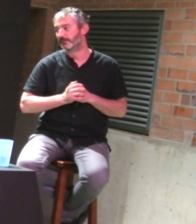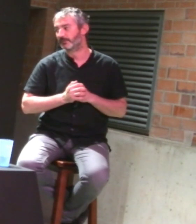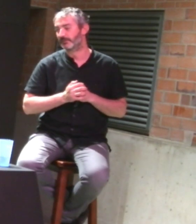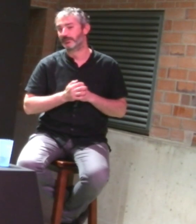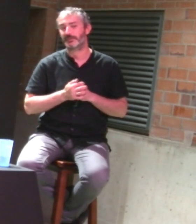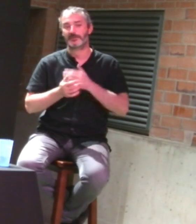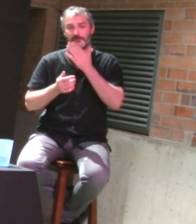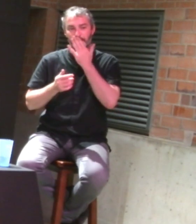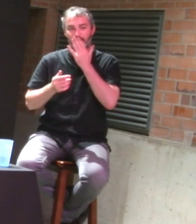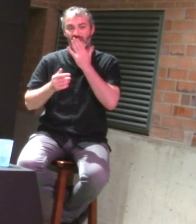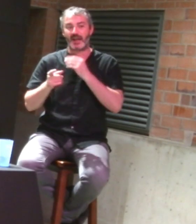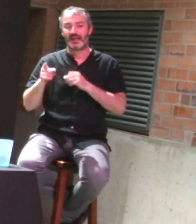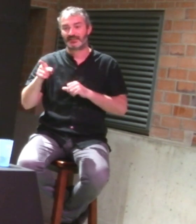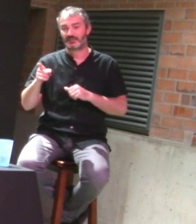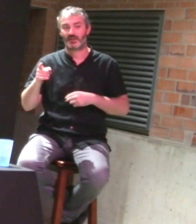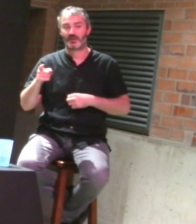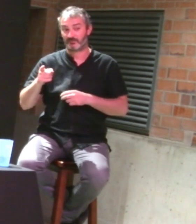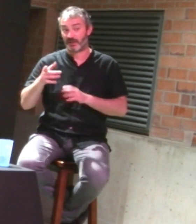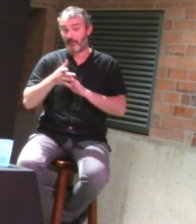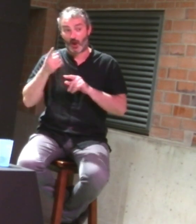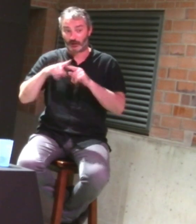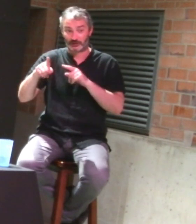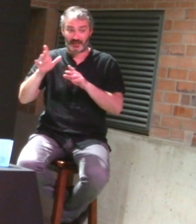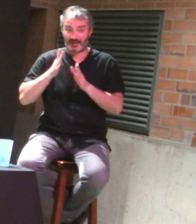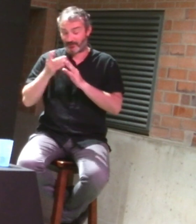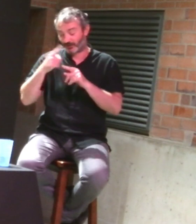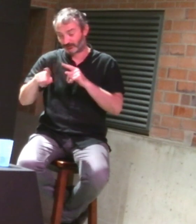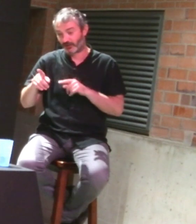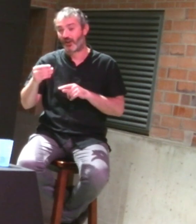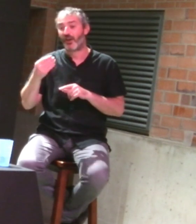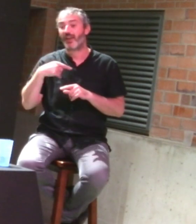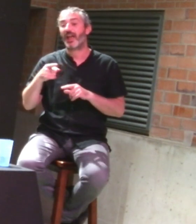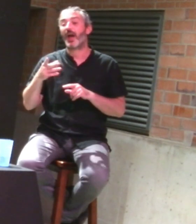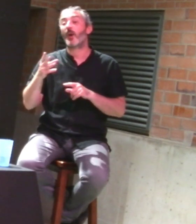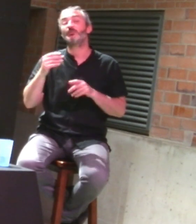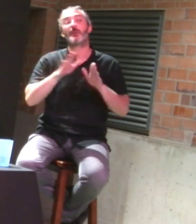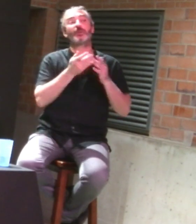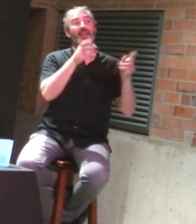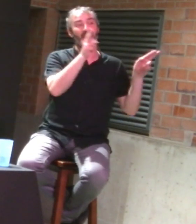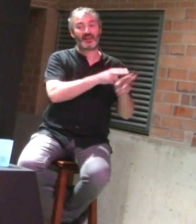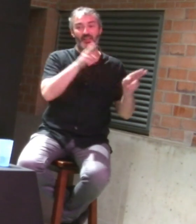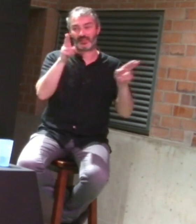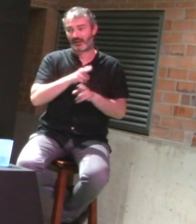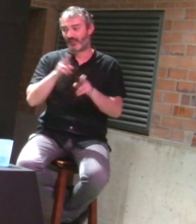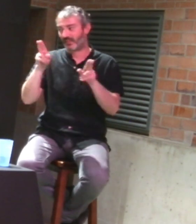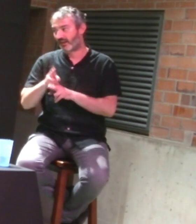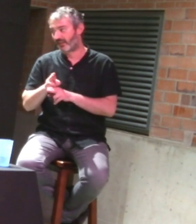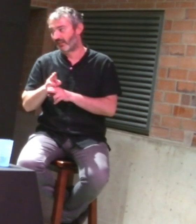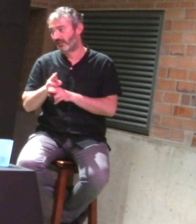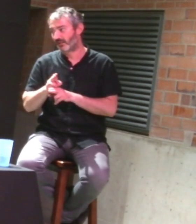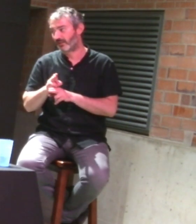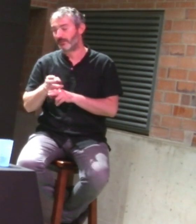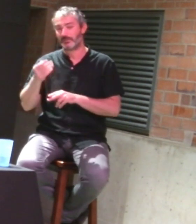amb el temps, o sigui, seguirà perquè sempre els posaran multes, els tancaran, però això anirà a parar, això sí,